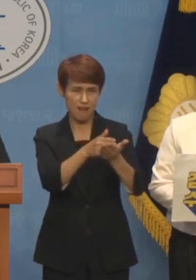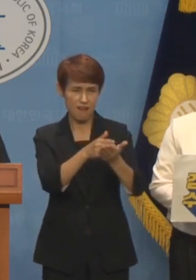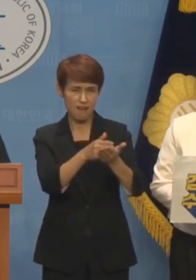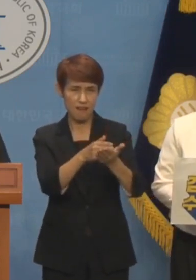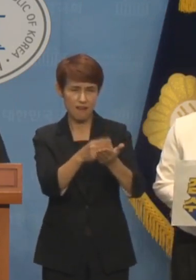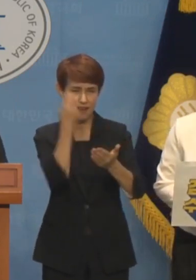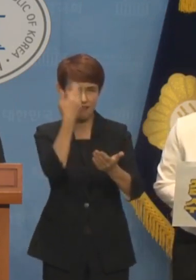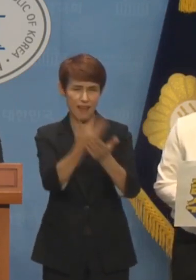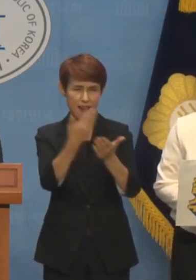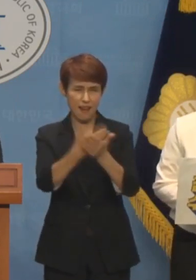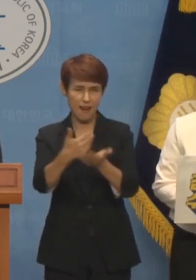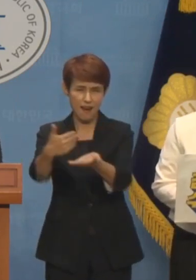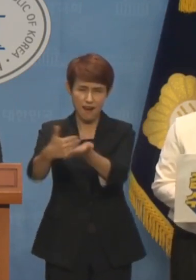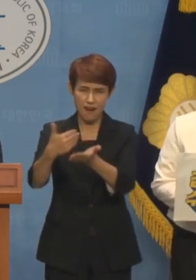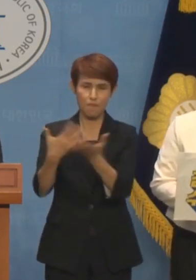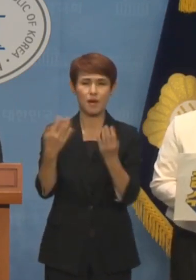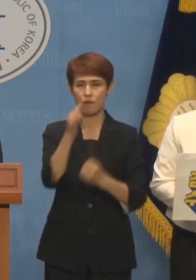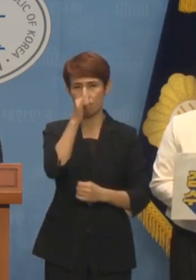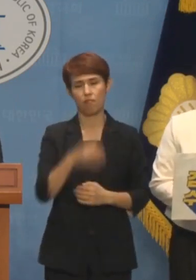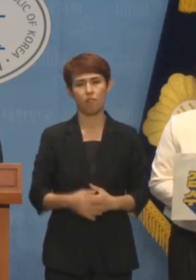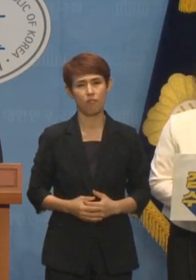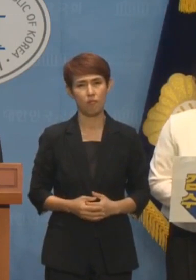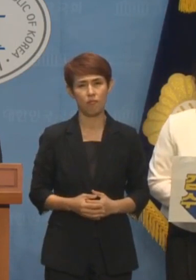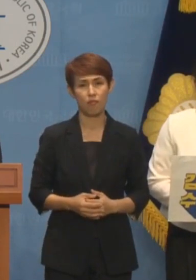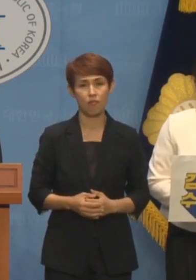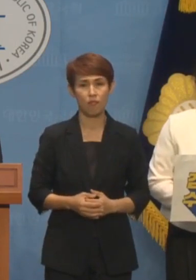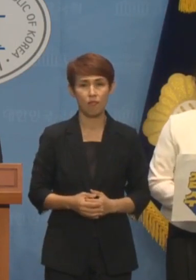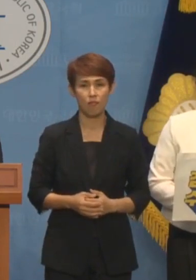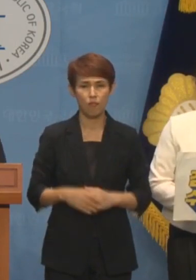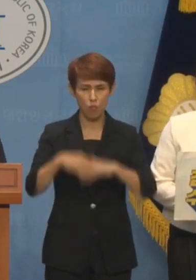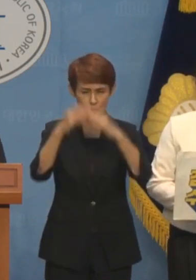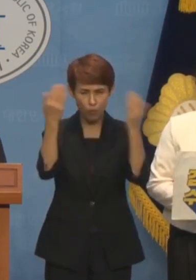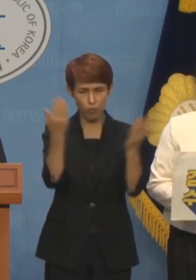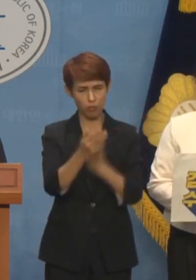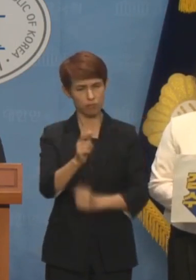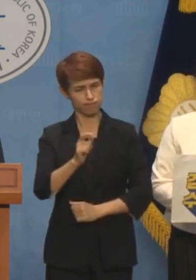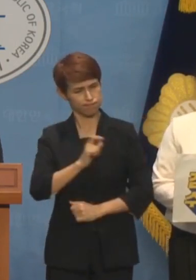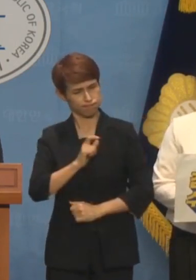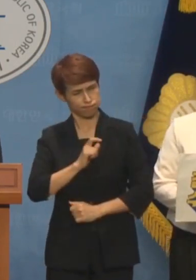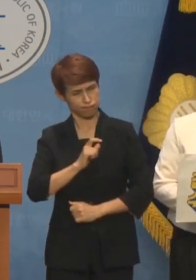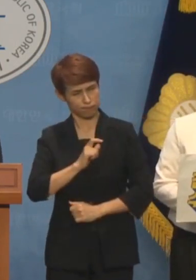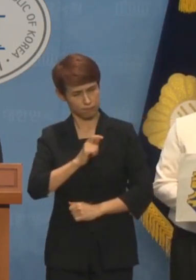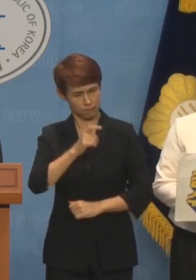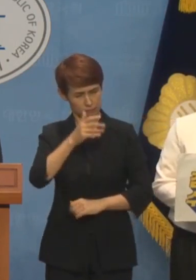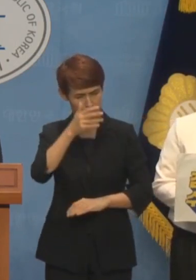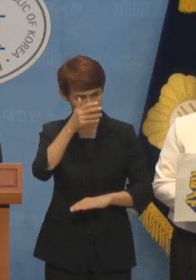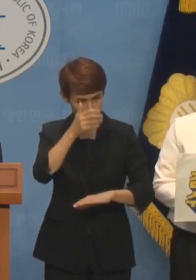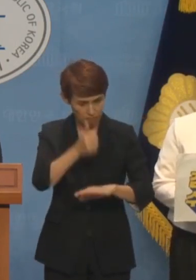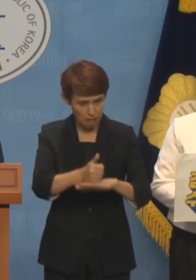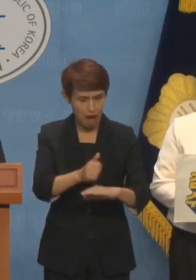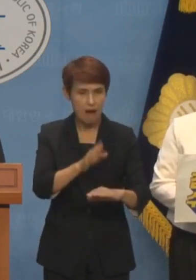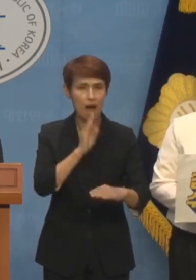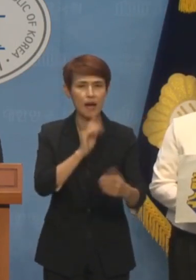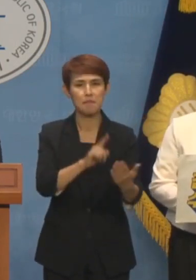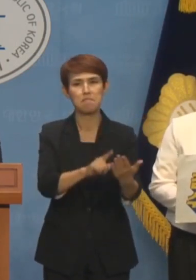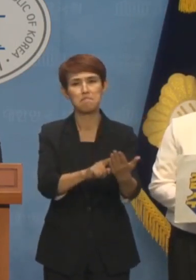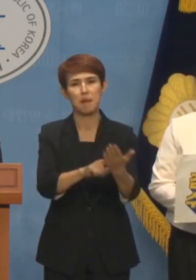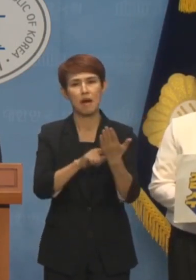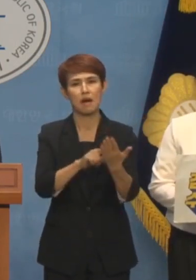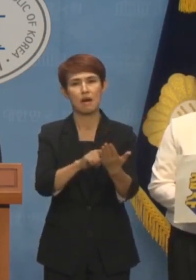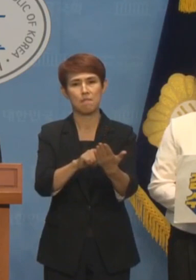안타깝게도 모든 사실들이, 의혹들이 또 진실로 밝혀지는 그런 싸움을